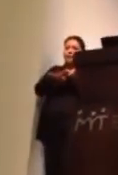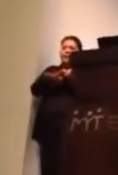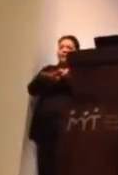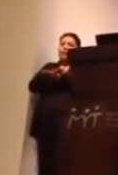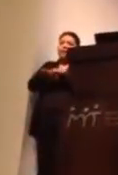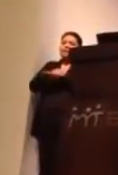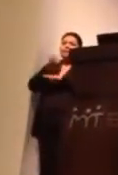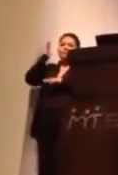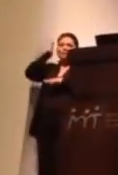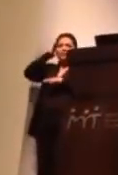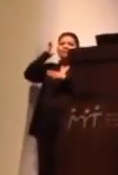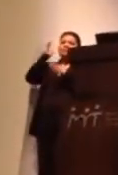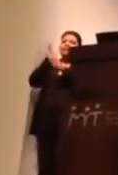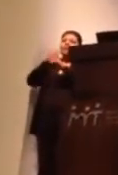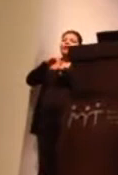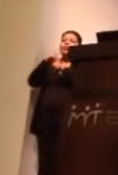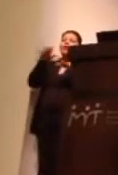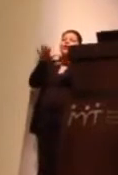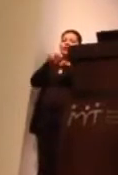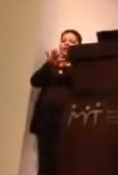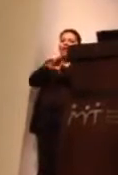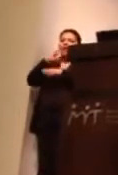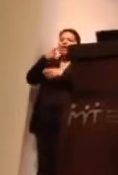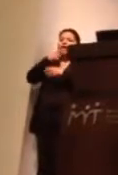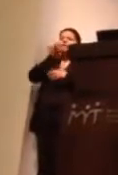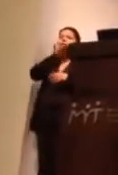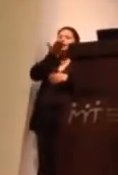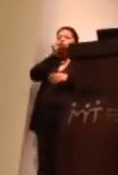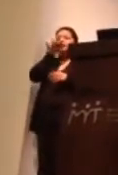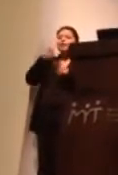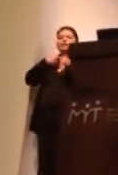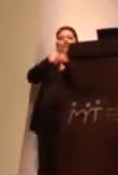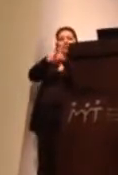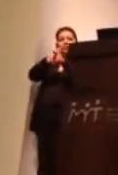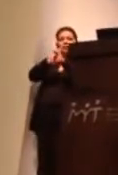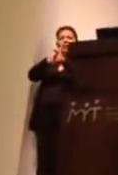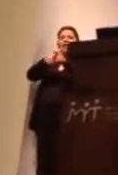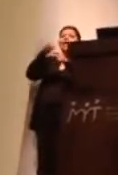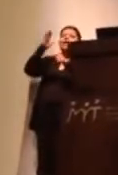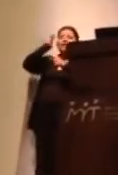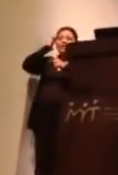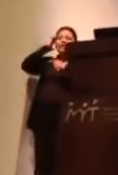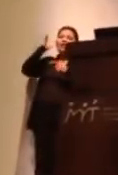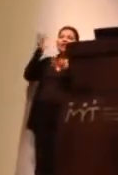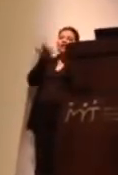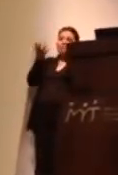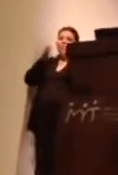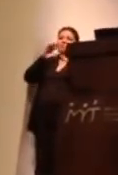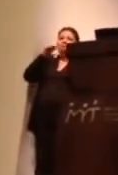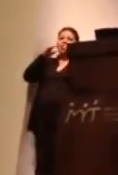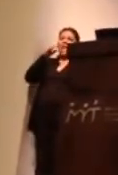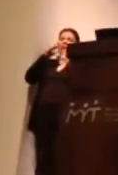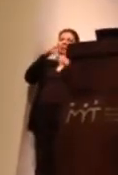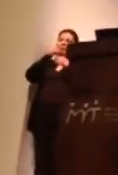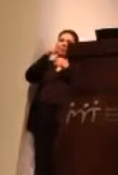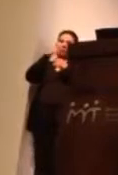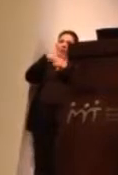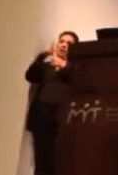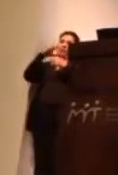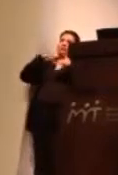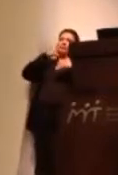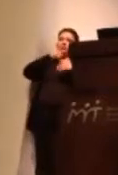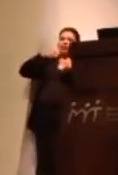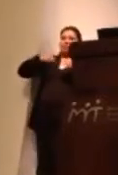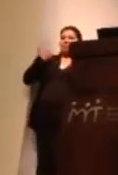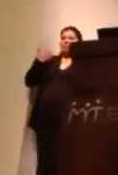cerebro empieza a cambiar. ¿Por qué? Porque hay un hábito. Y tu cerebro lo único que hace es, pues normalmente estamos